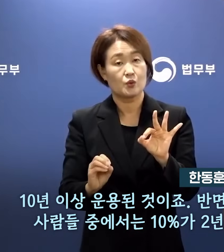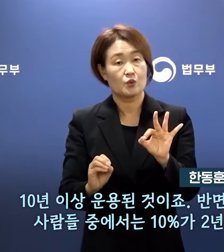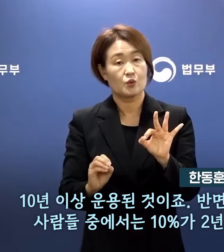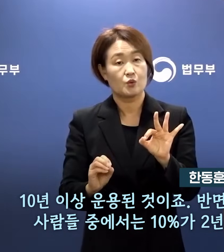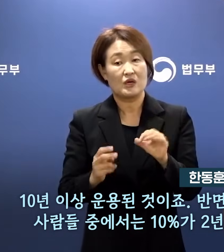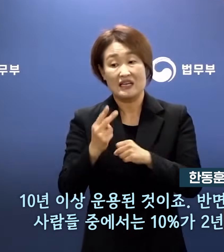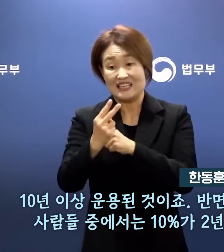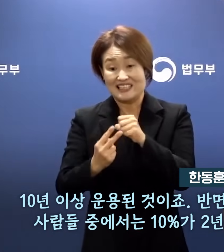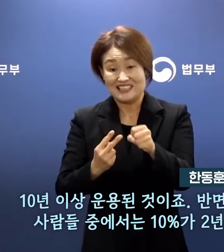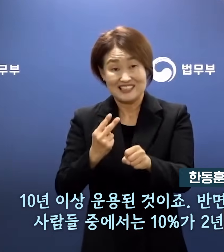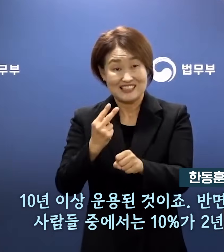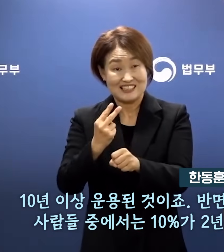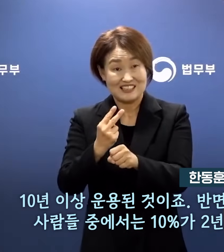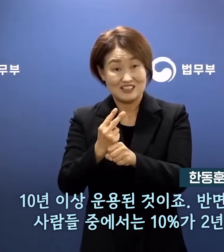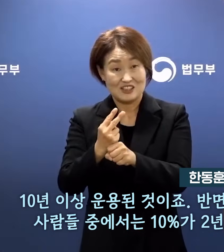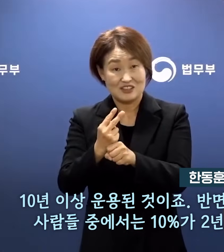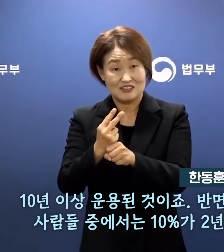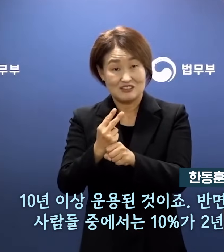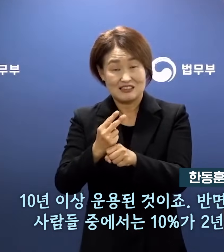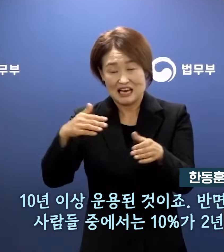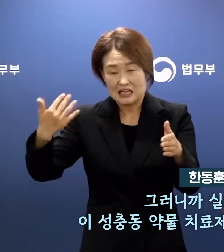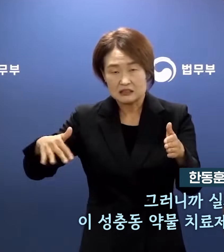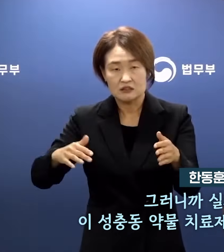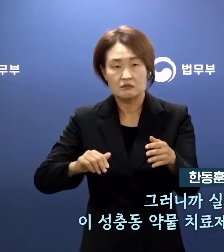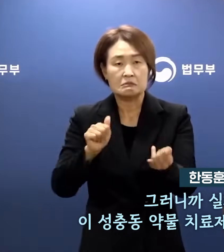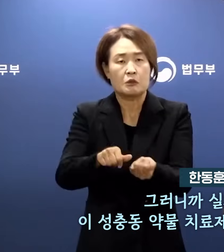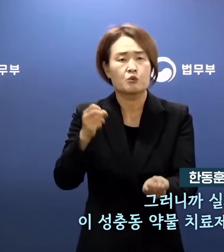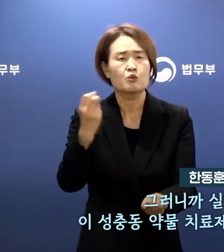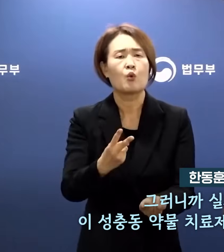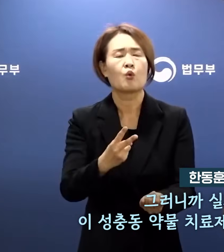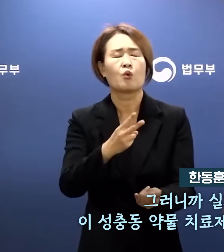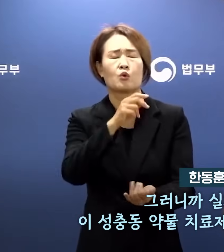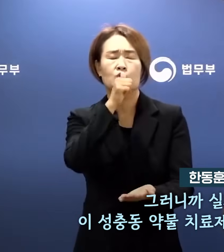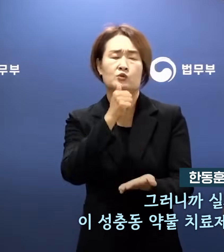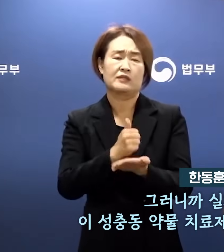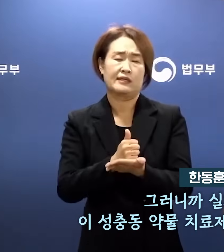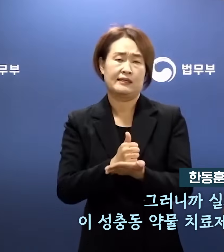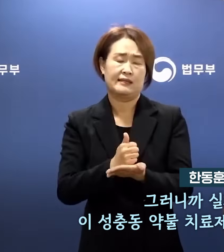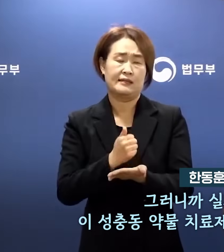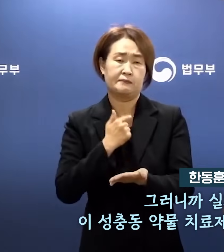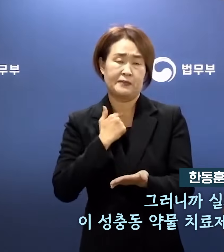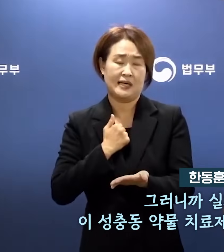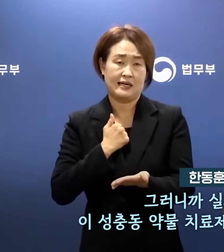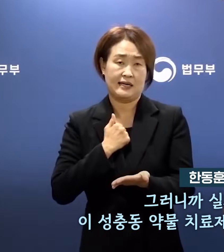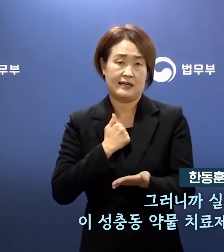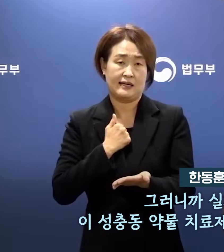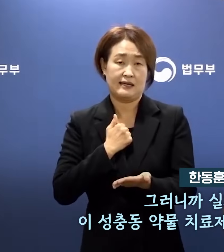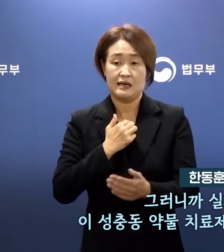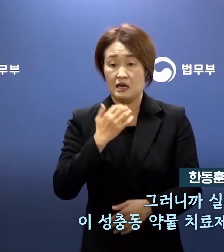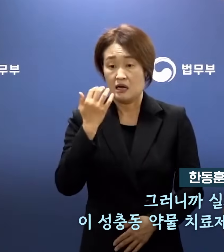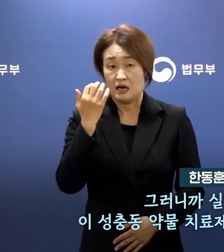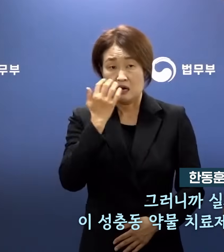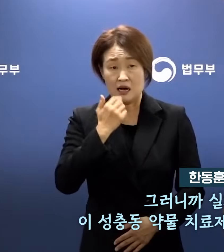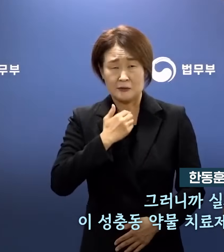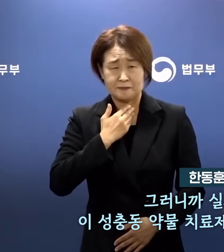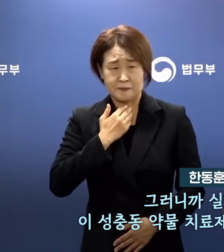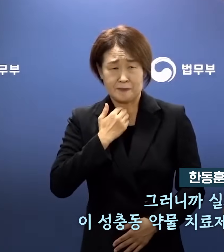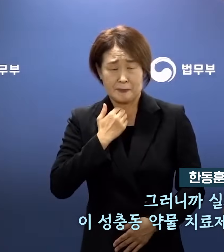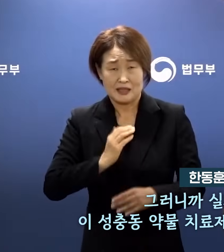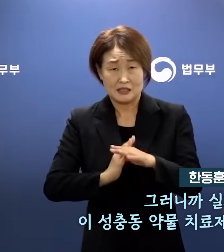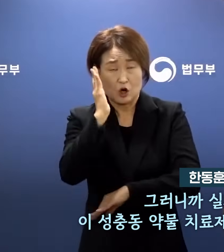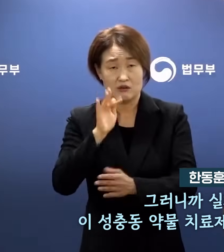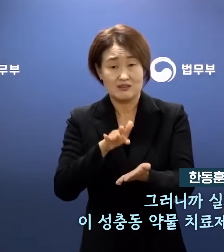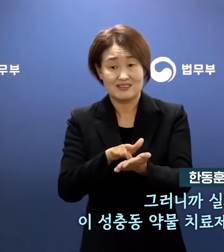2년 내에 재범한 것으로 확인됩니다. 그러니까 실제로 실증적으로 이 성충동 약물 치료